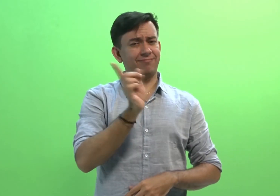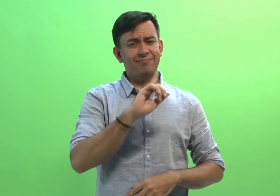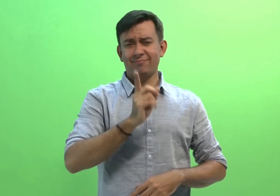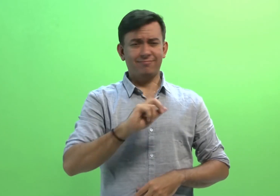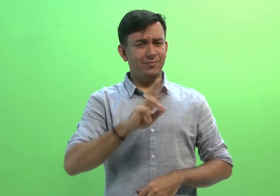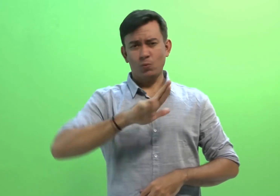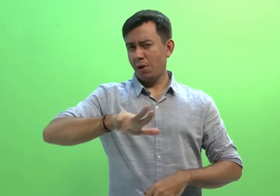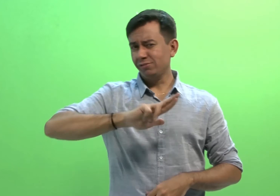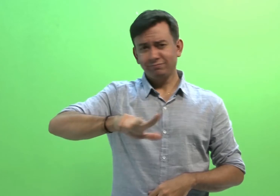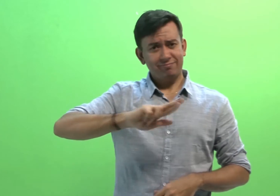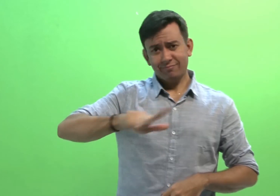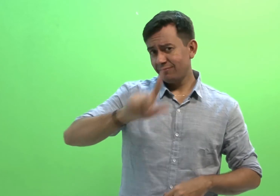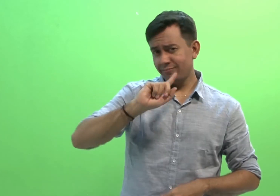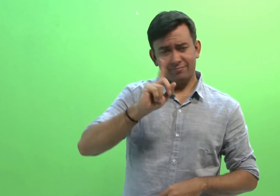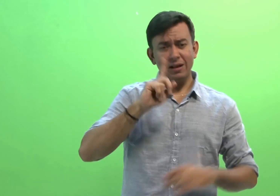A língua de sinais não é assim.